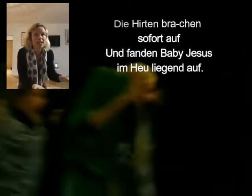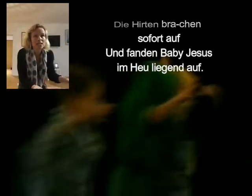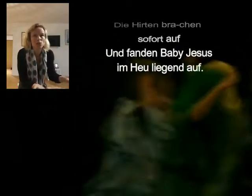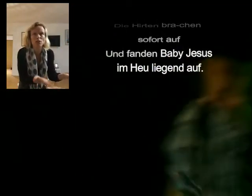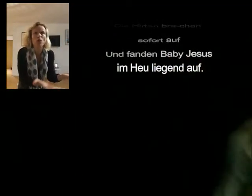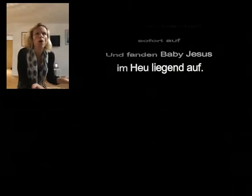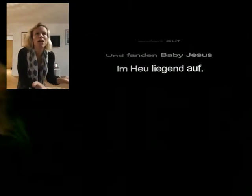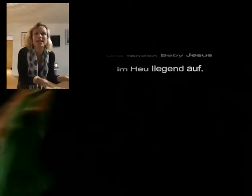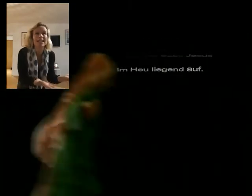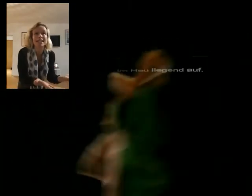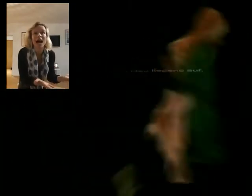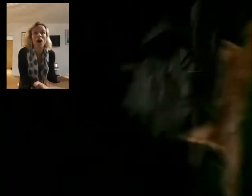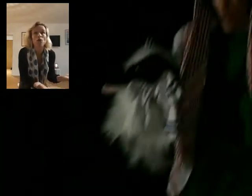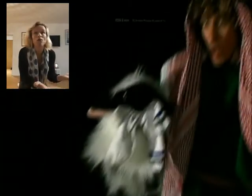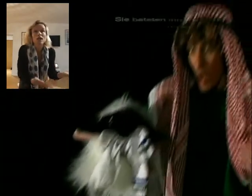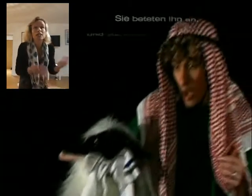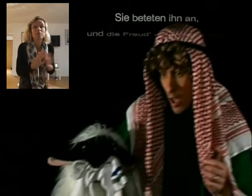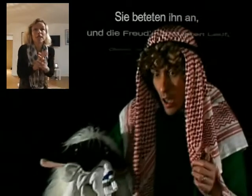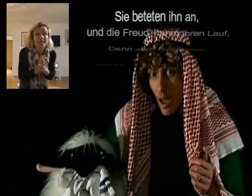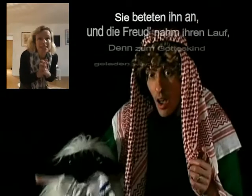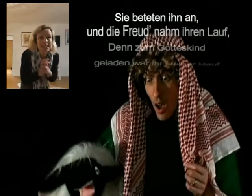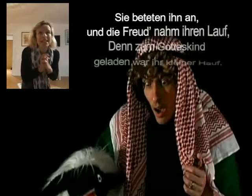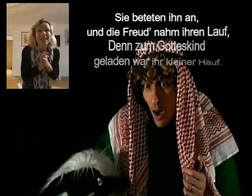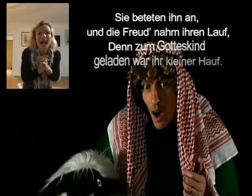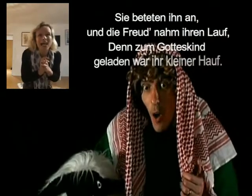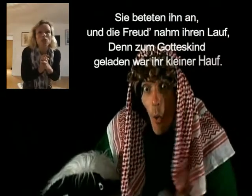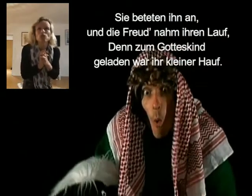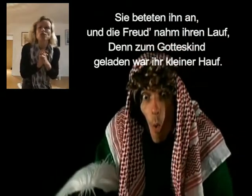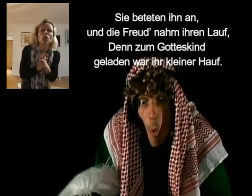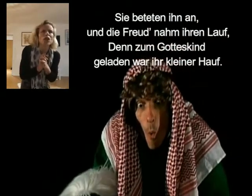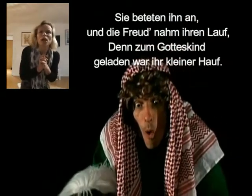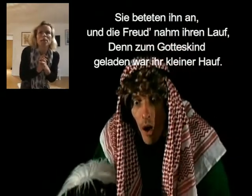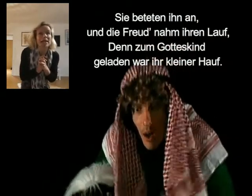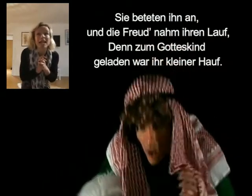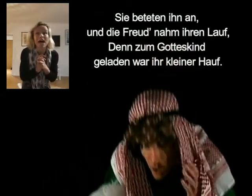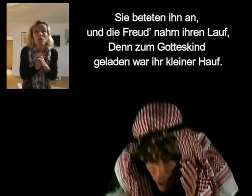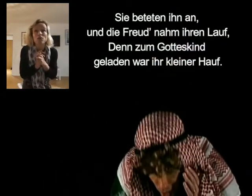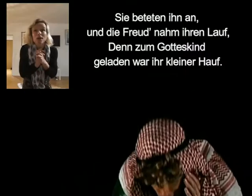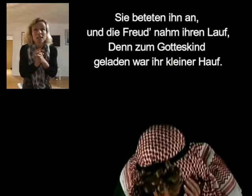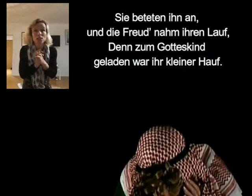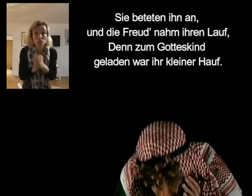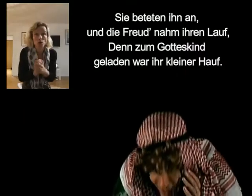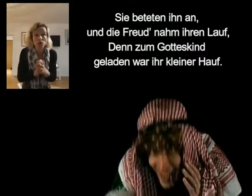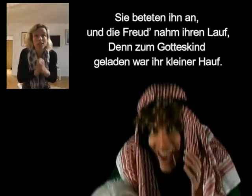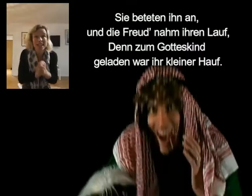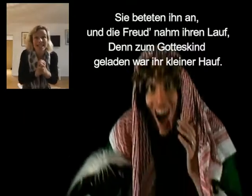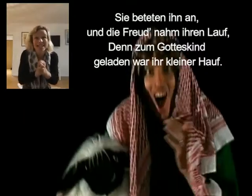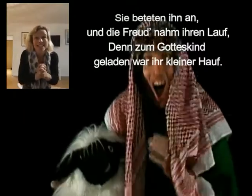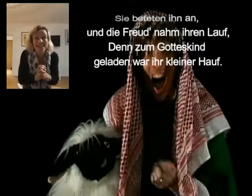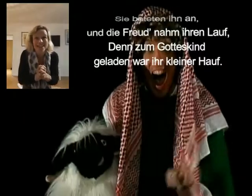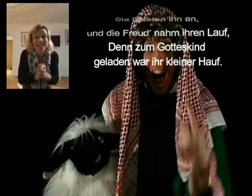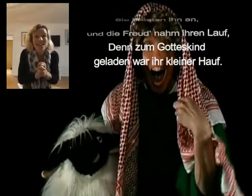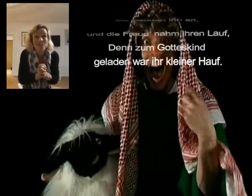Jesus Im Heu liegend auf Die beteten ihn an Und die freunden auf ihren Lauch Denn zum Gotteskind